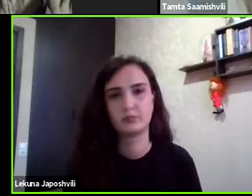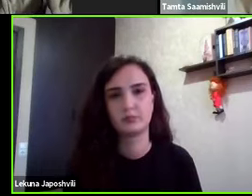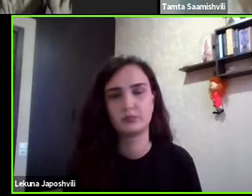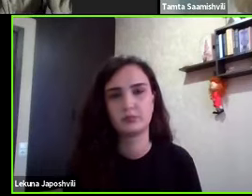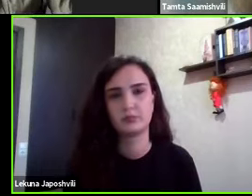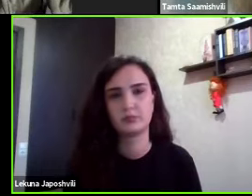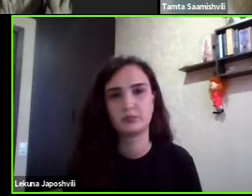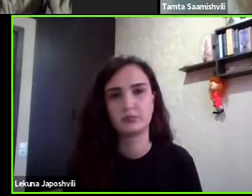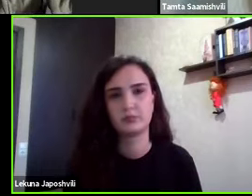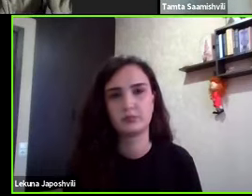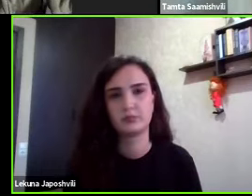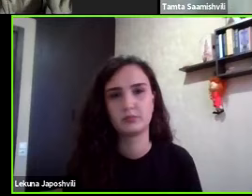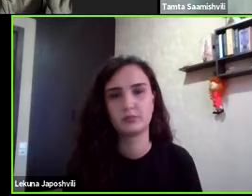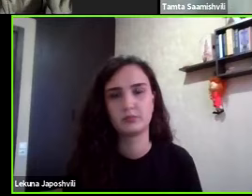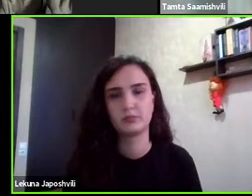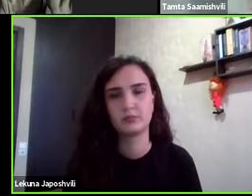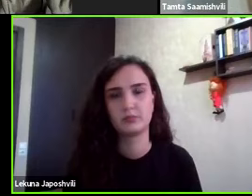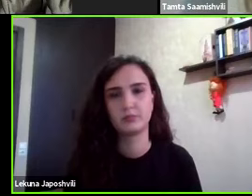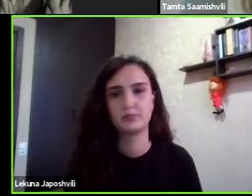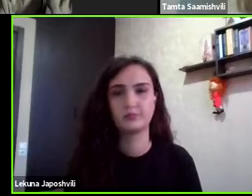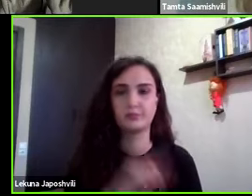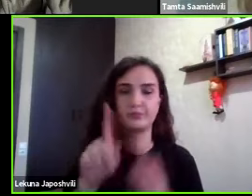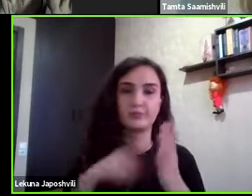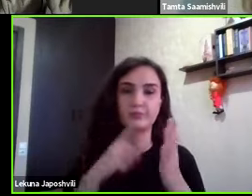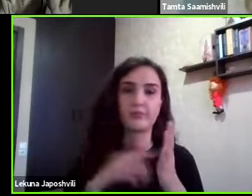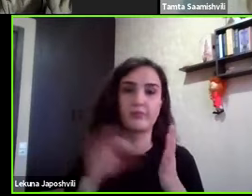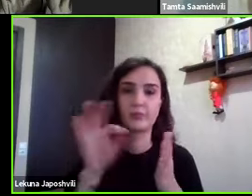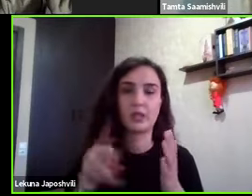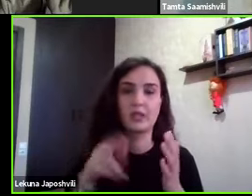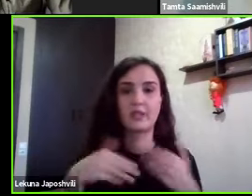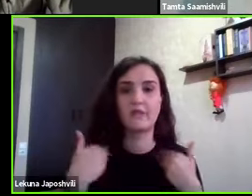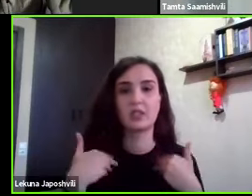ერთი კითხვა ისო D ვიტამინს რა დაუბრუნდეთ,